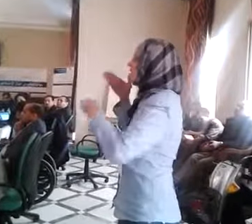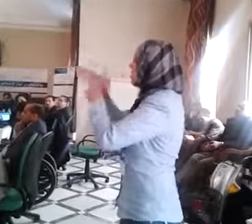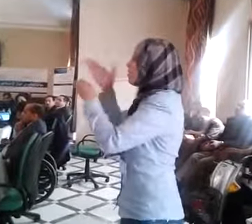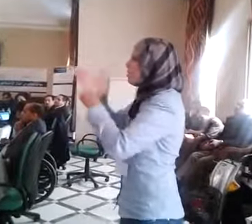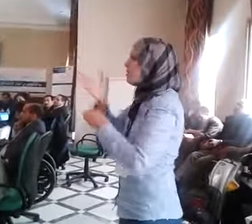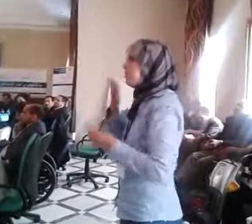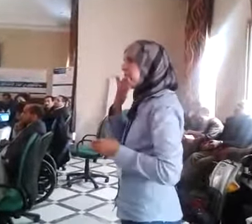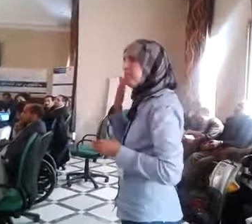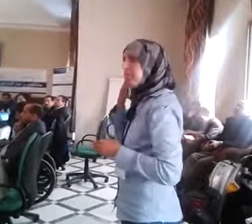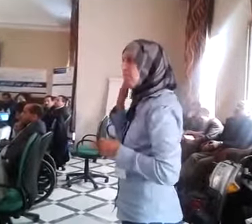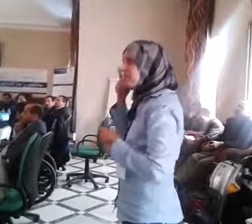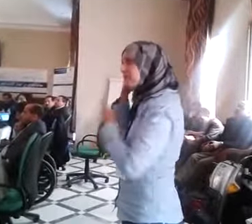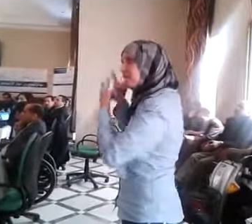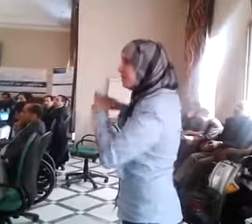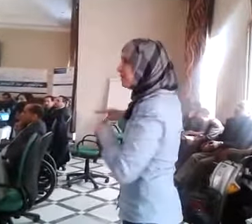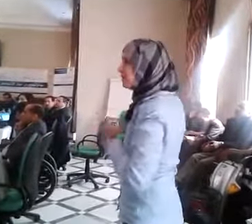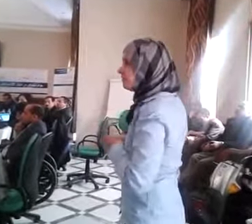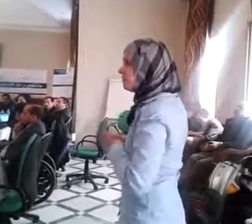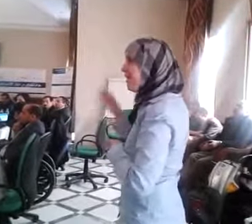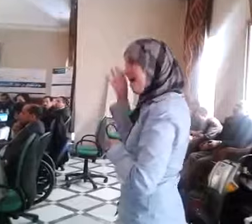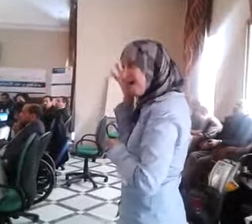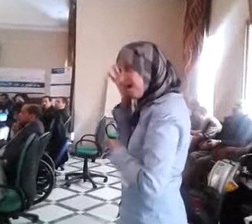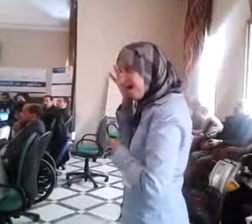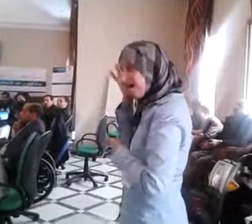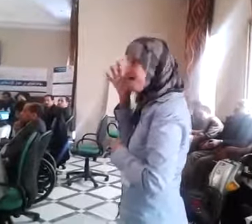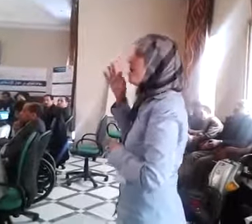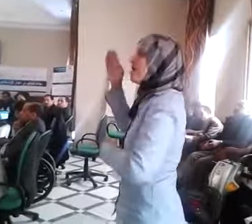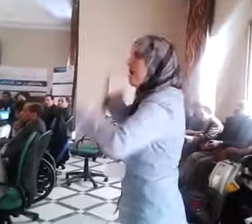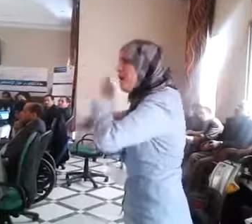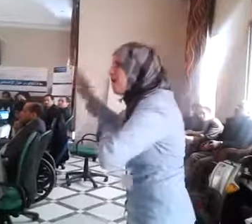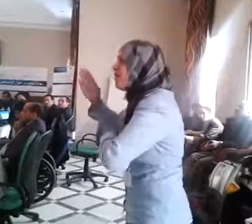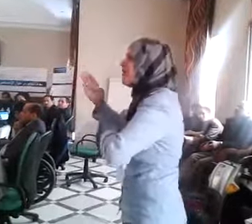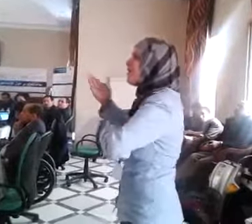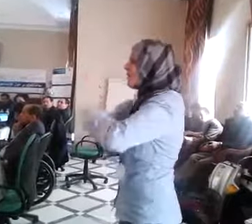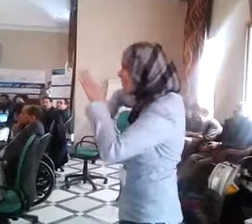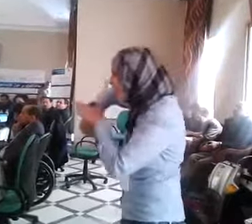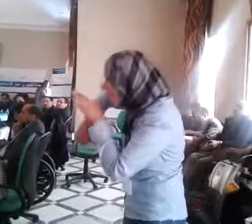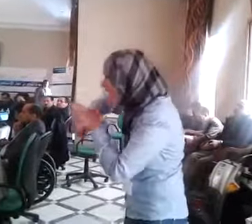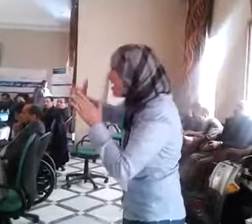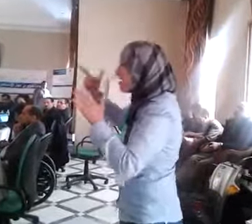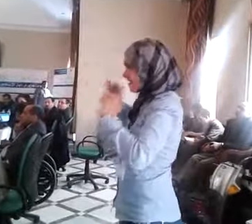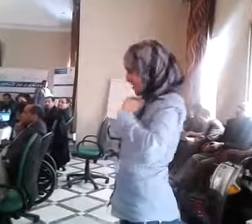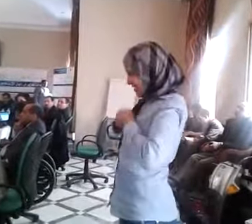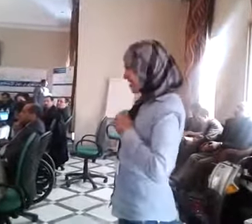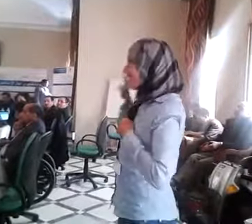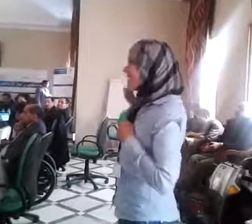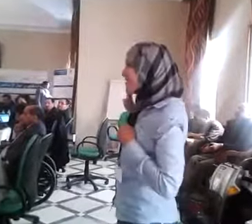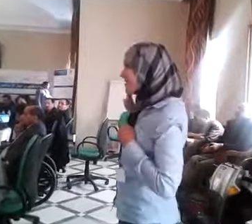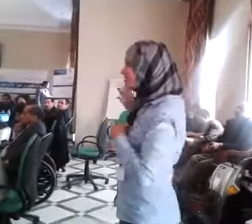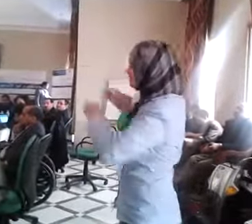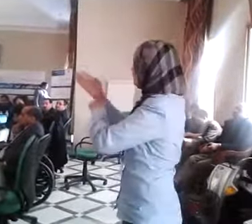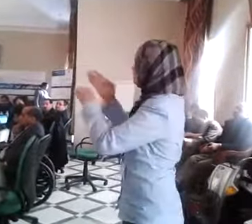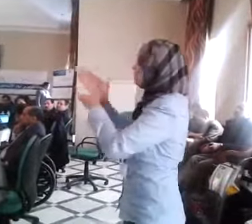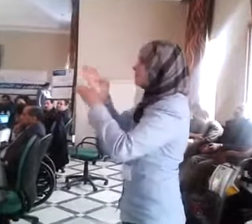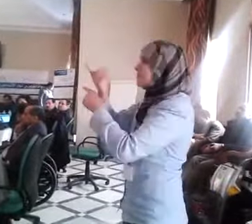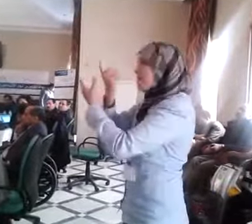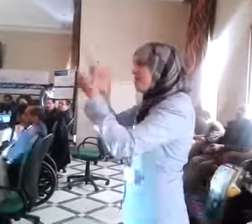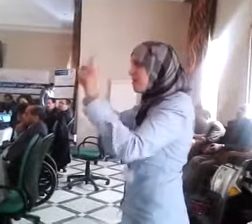الحق ديالهم في الطرفين والاستفادة من خدمة المرافق وأنهم يقبعون في الطرفين